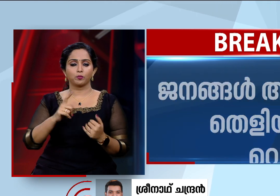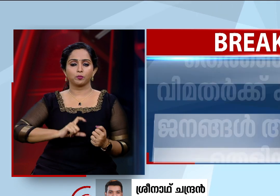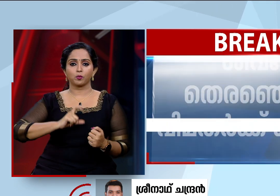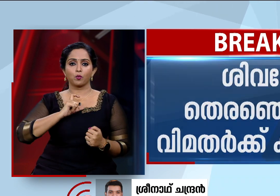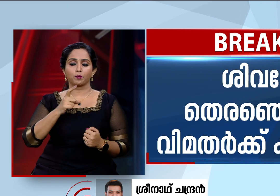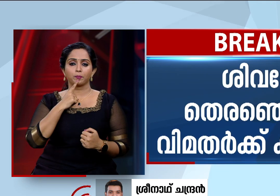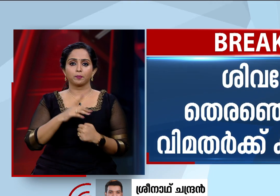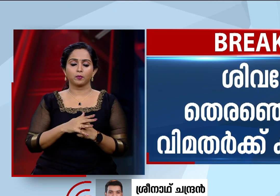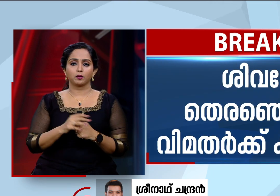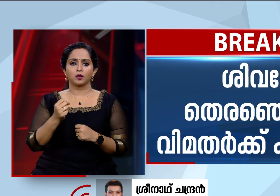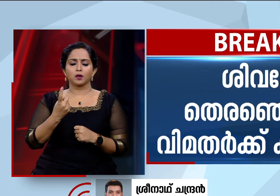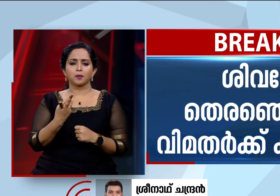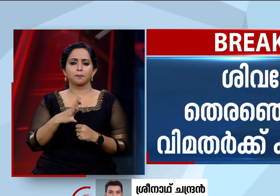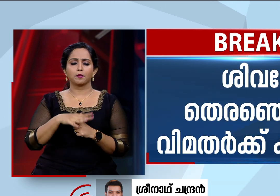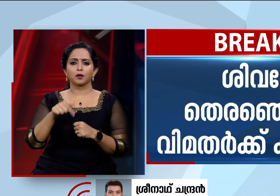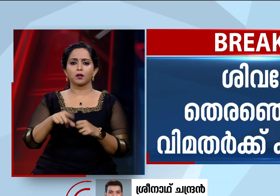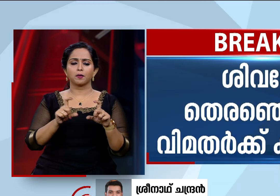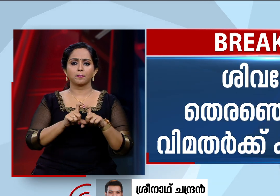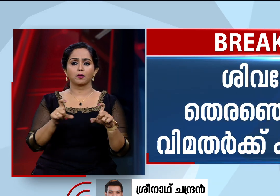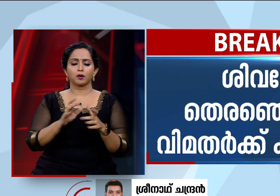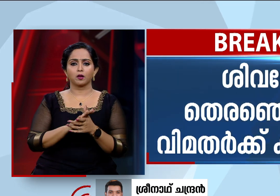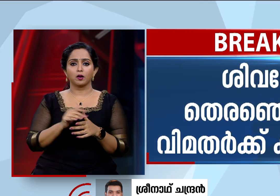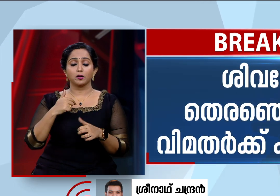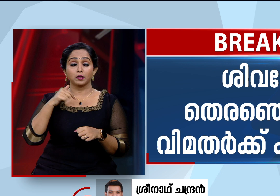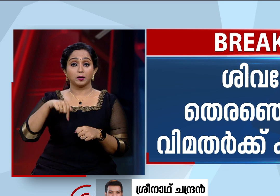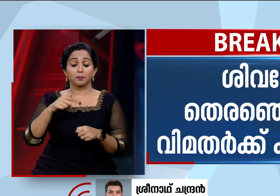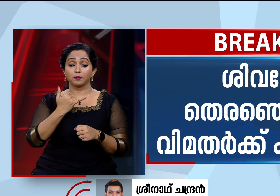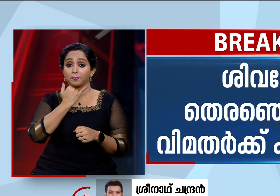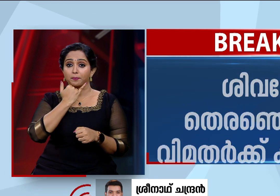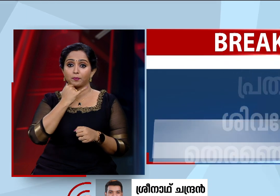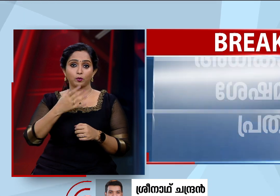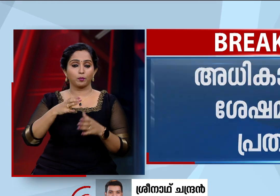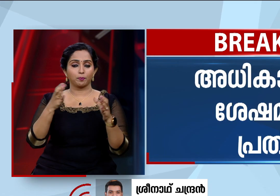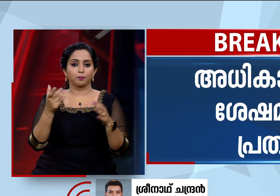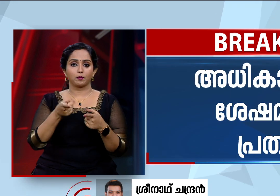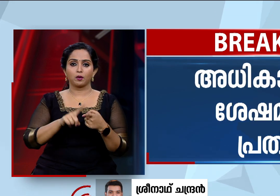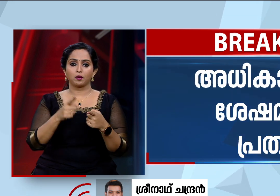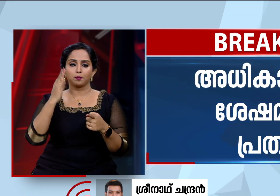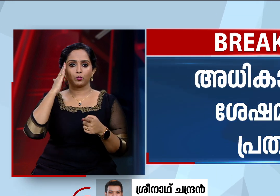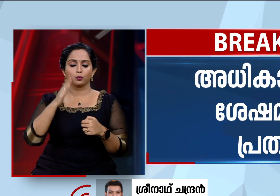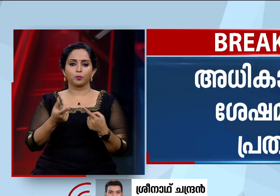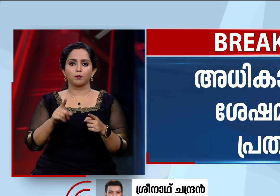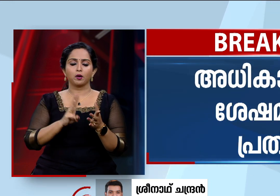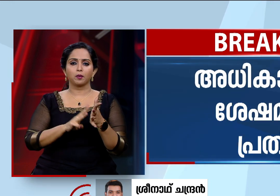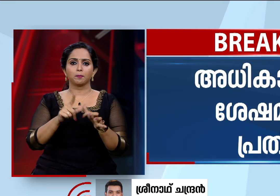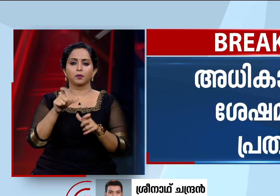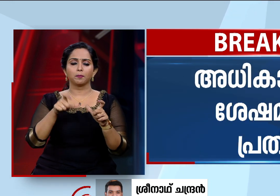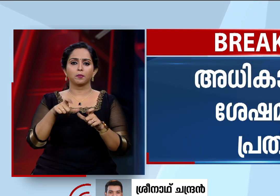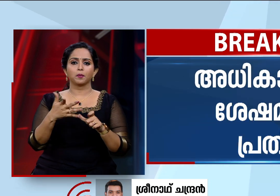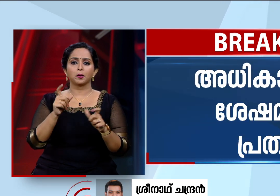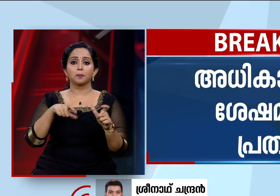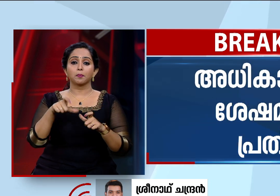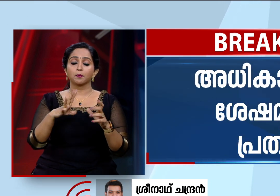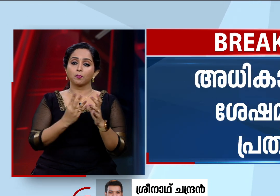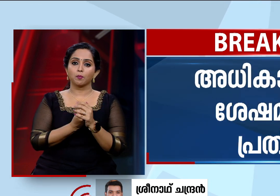പ്രകടിപ്പിക്കുന്നുണ്ട്. നമ്പറുകളുടെ കാര്യത്തിൽ അദ്ദേഹത്തിന് അറിയാം തനിക്കിപ്പോൾ വലിയ തിരിച്ചടി നേരിടുന്നുണ്ടെന്ന്. പക്ഷേ MLA മാരല്ല, ജനങ്ങൾ ഒപ്പമുണ്ട് എന്നതാണ്